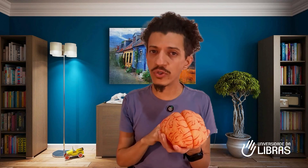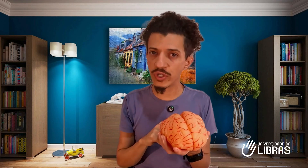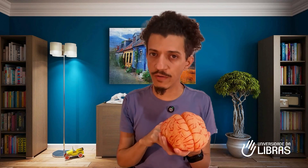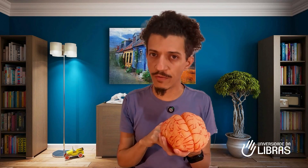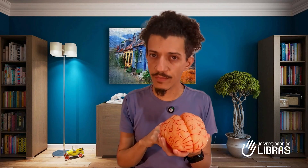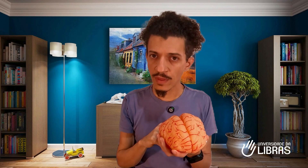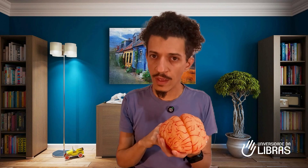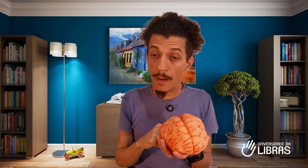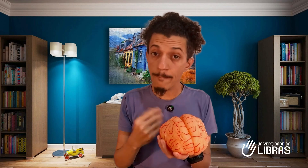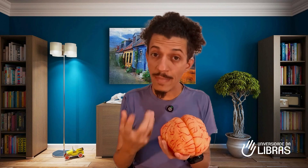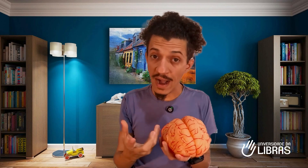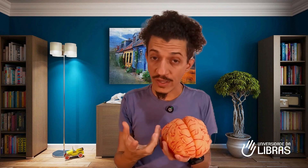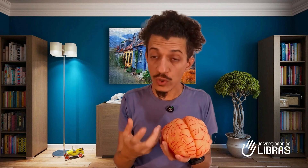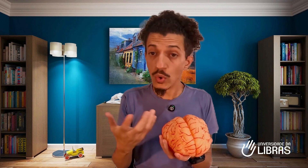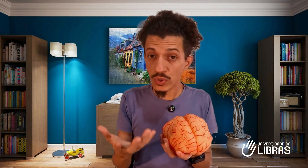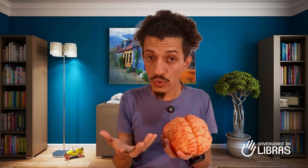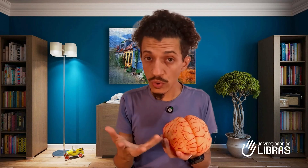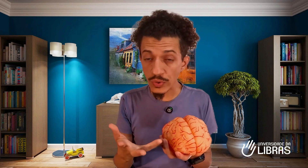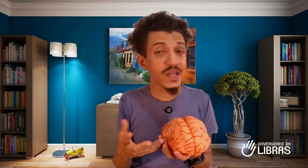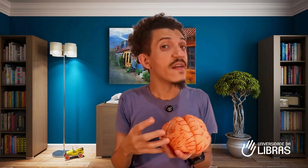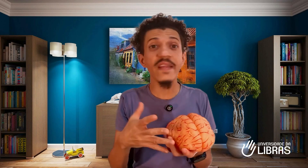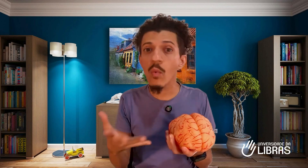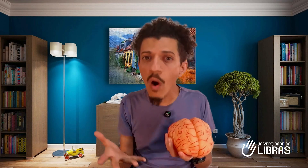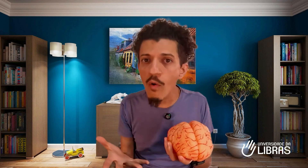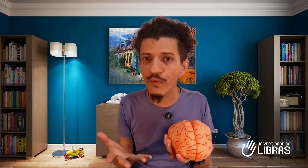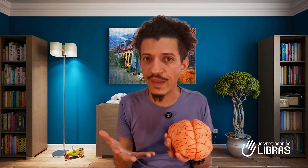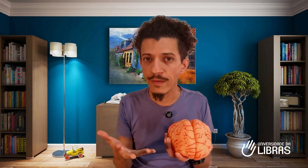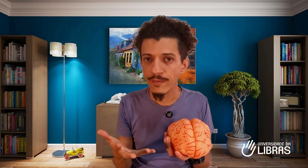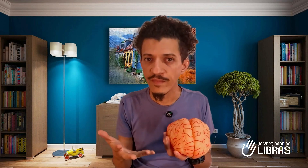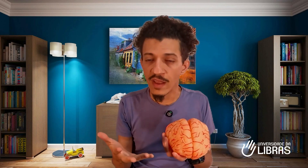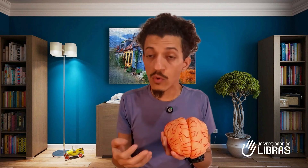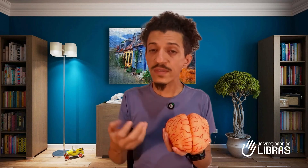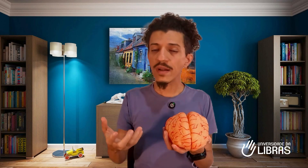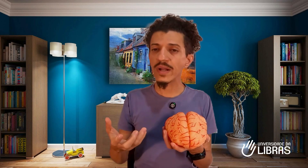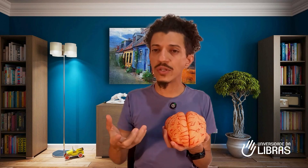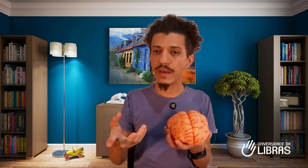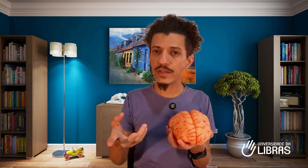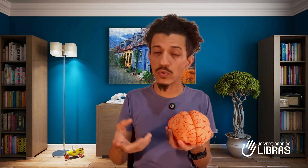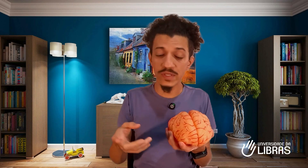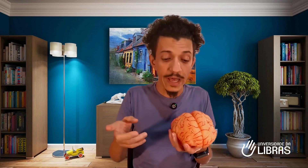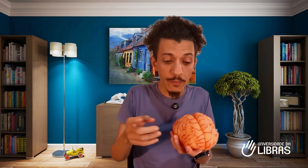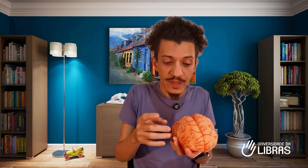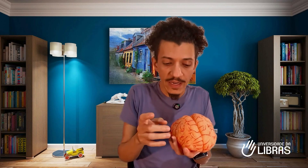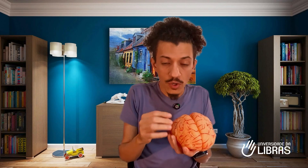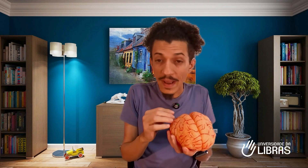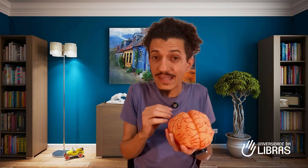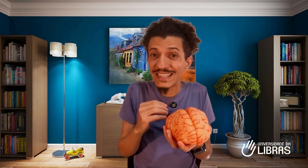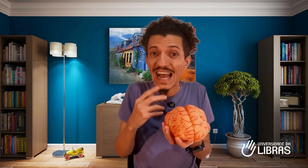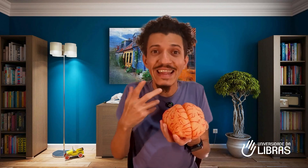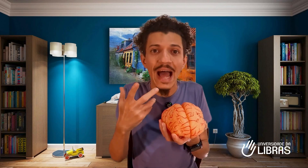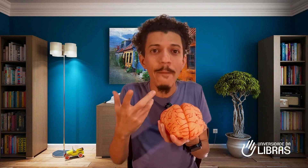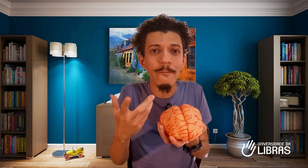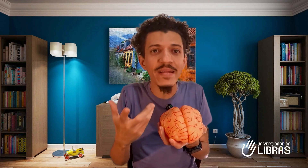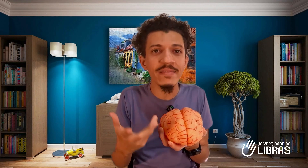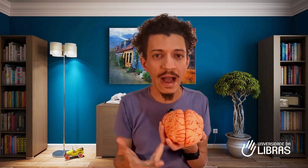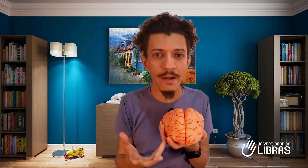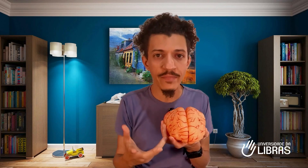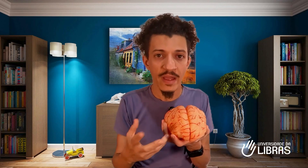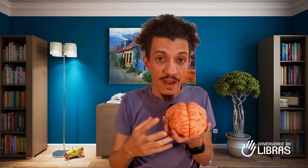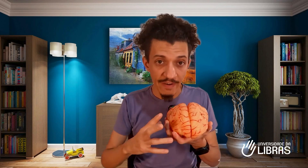auditivo. Mas os surdos não ouvem. Consequentemente, o cérebro deles começa a se adaptar, vai